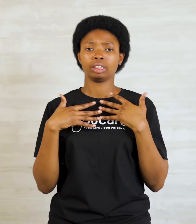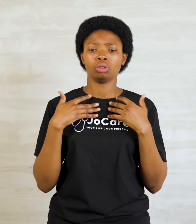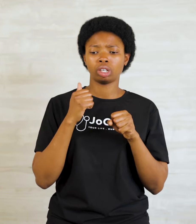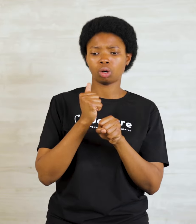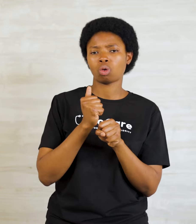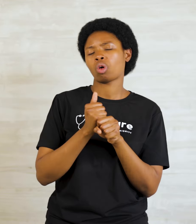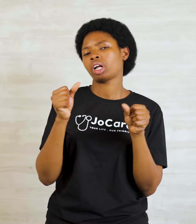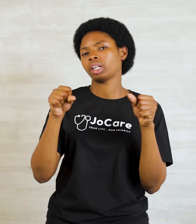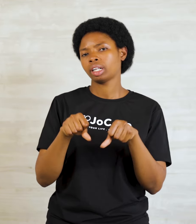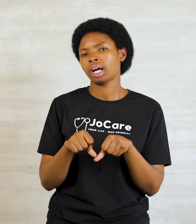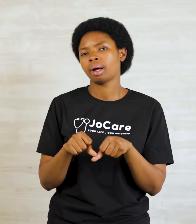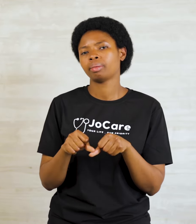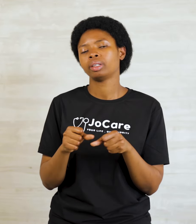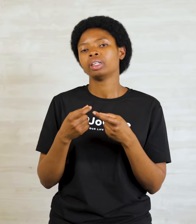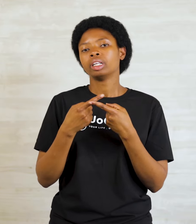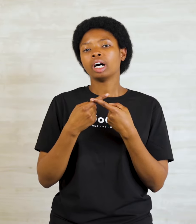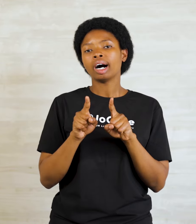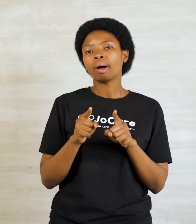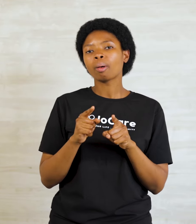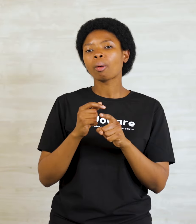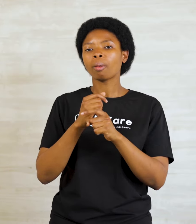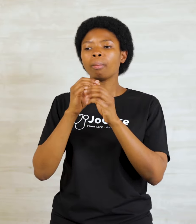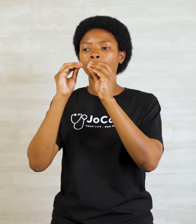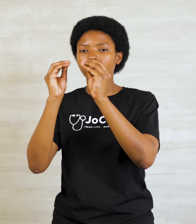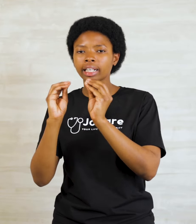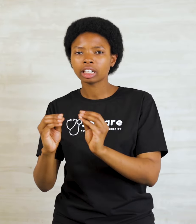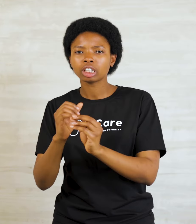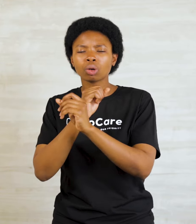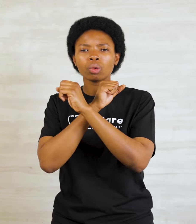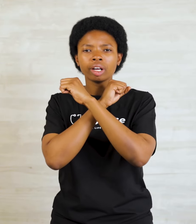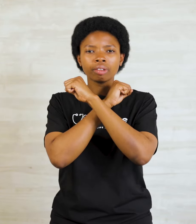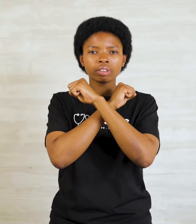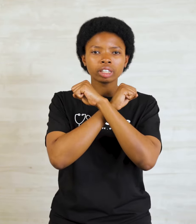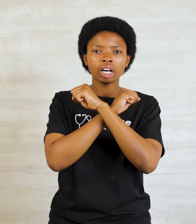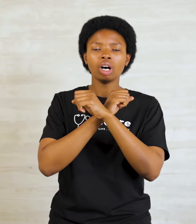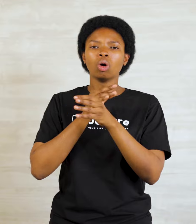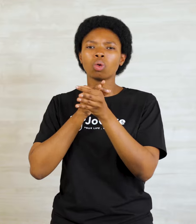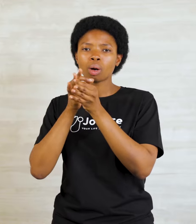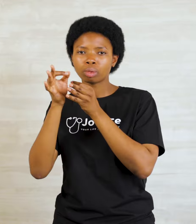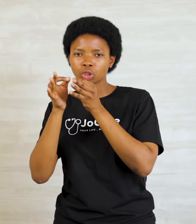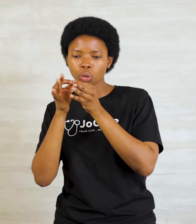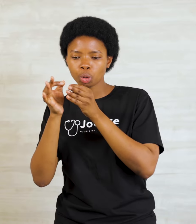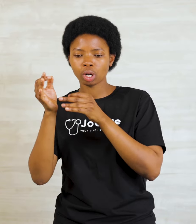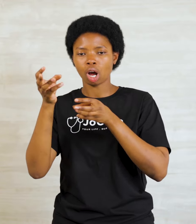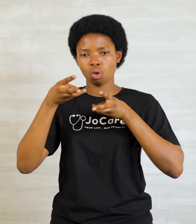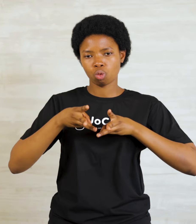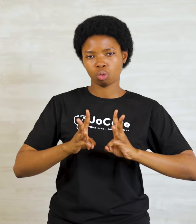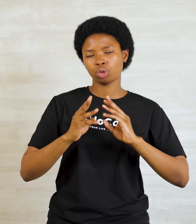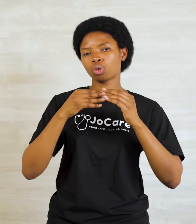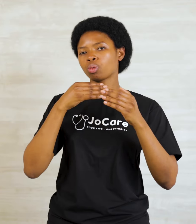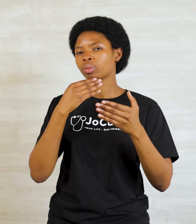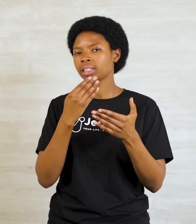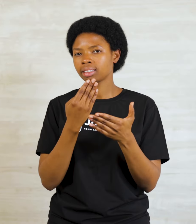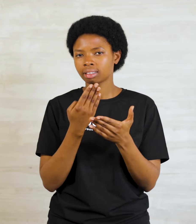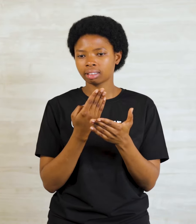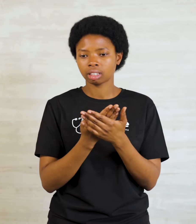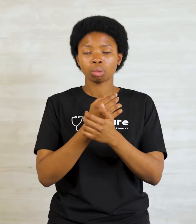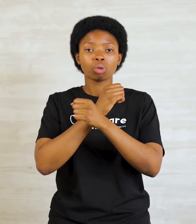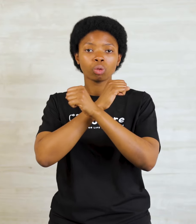ari ukwifata yego nawe ukabitindaho kuko n'umwana ukamwumvisha uburyo bwiza ariko ntumwima amakuru y'ibindi bishoboka